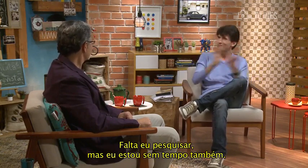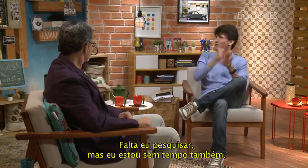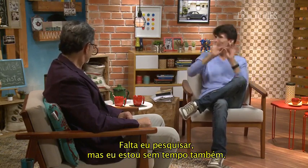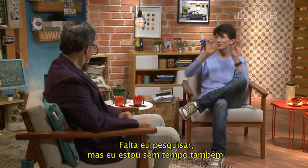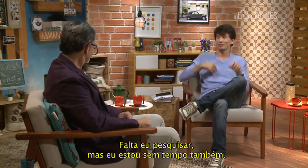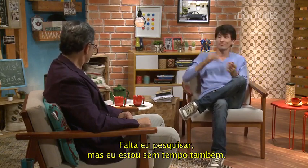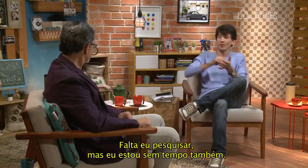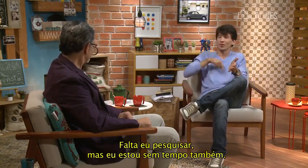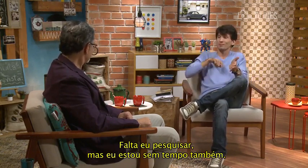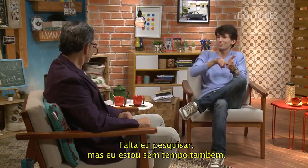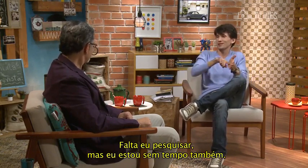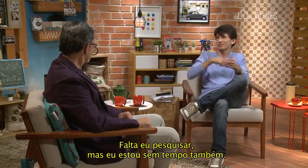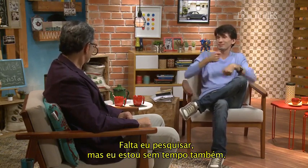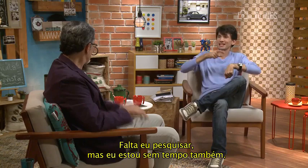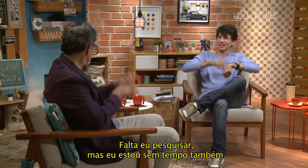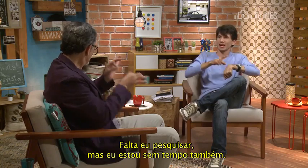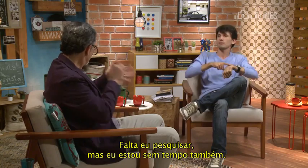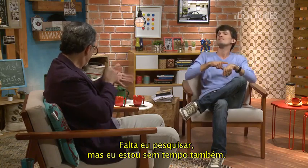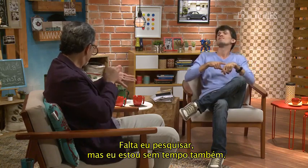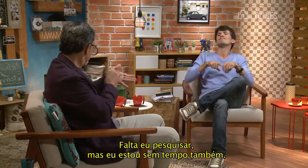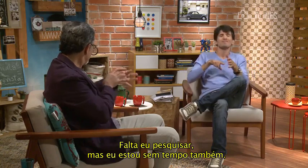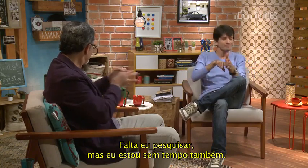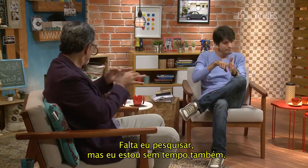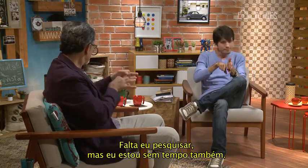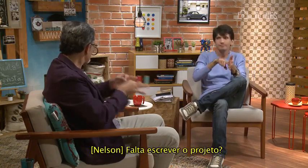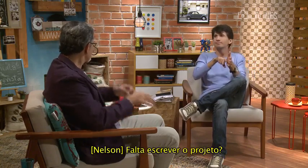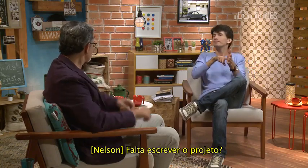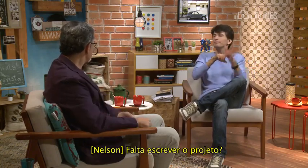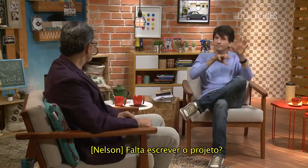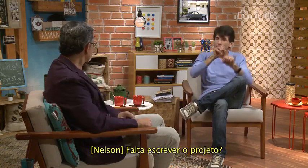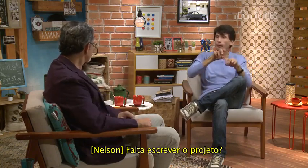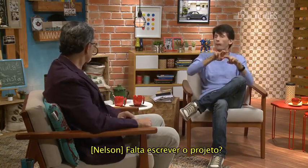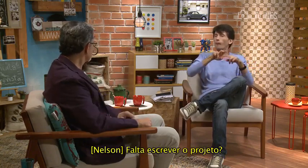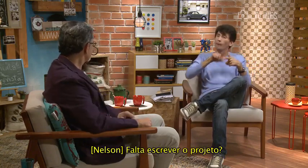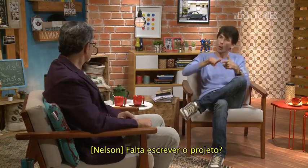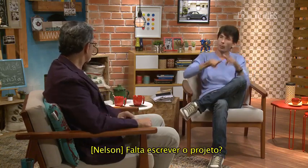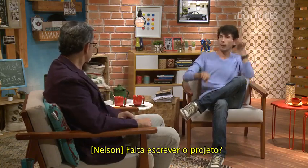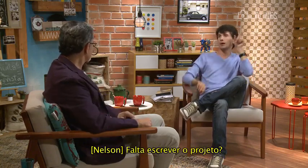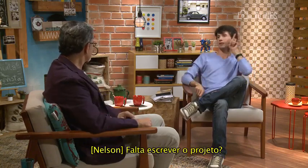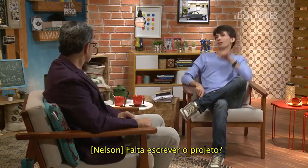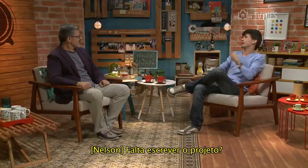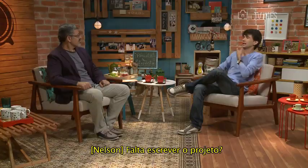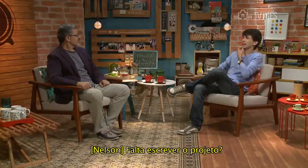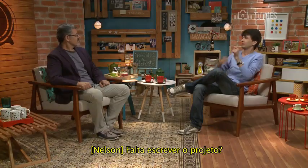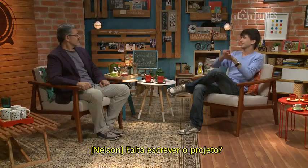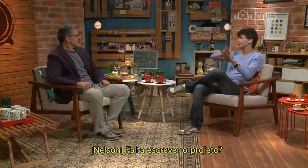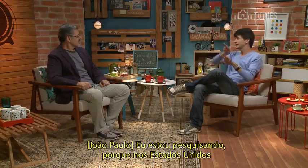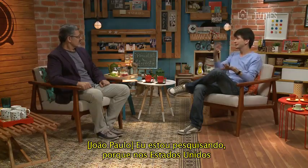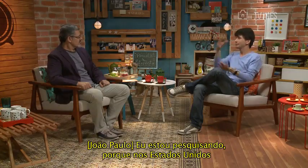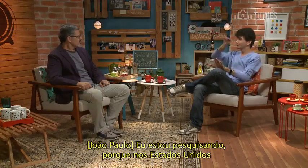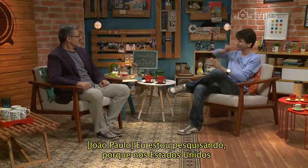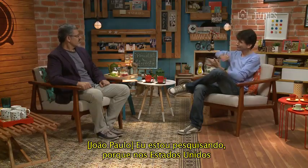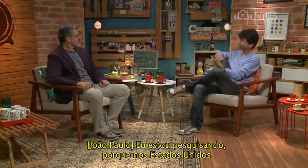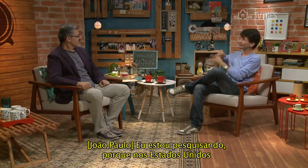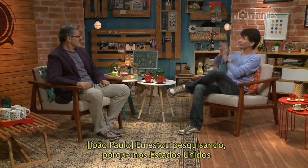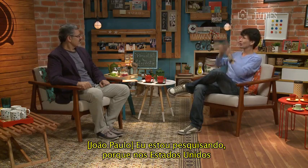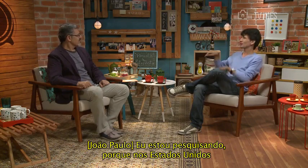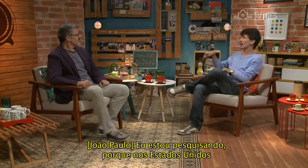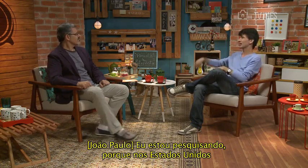eu pesquisar mas eu estou sem ter escrever o projeto e eu estou pesquisando porque